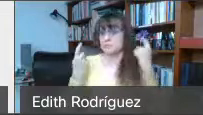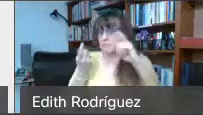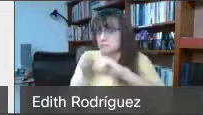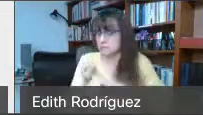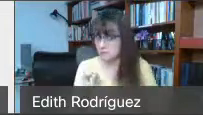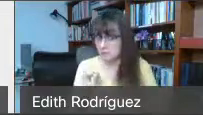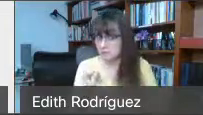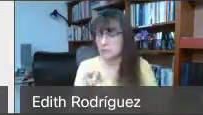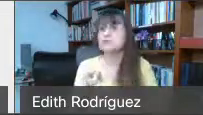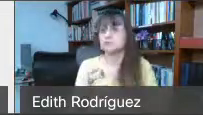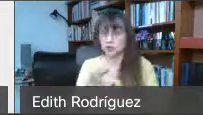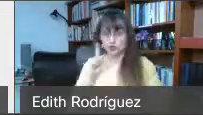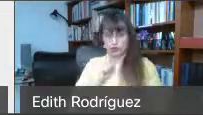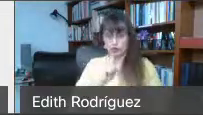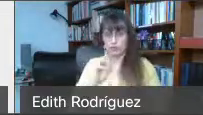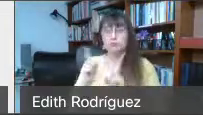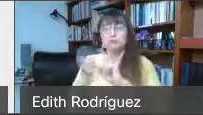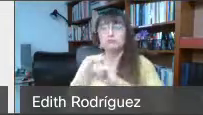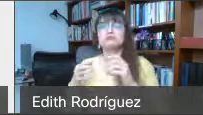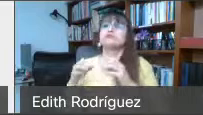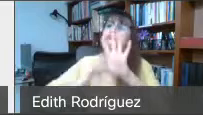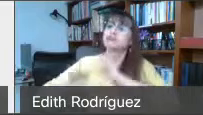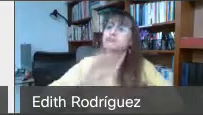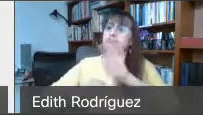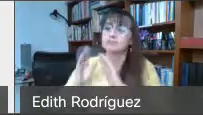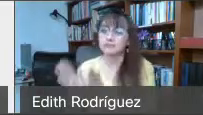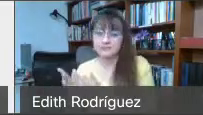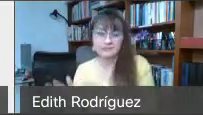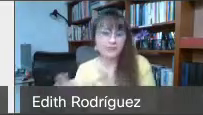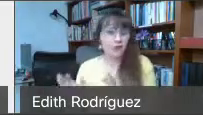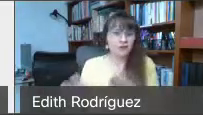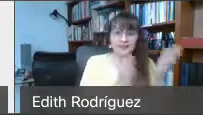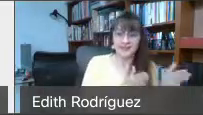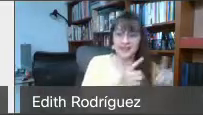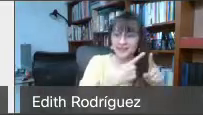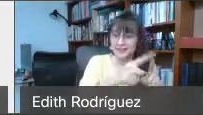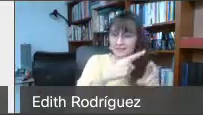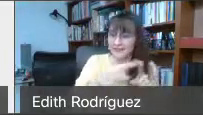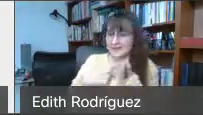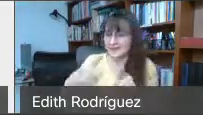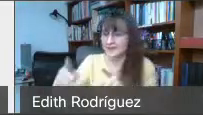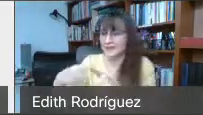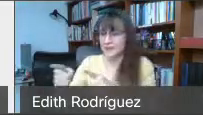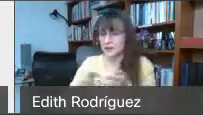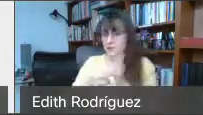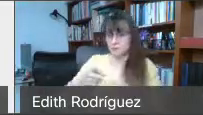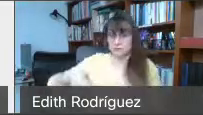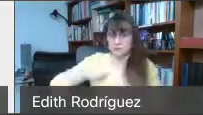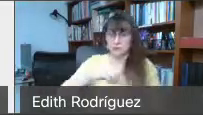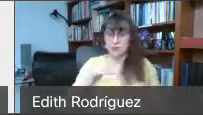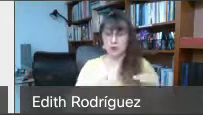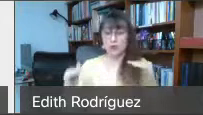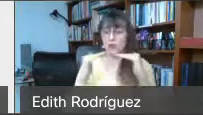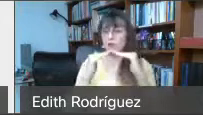Esa es el predominante. Algunos usarán español, algunos oralizarán el español, habrá otros quienes hacen uso